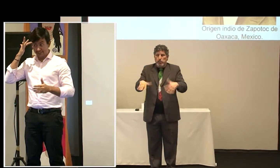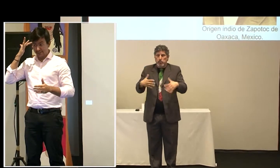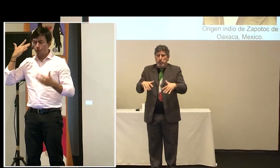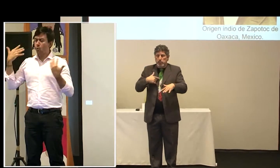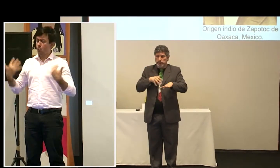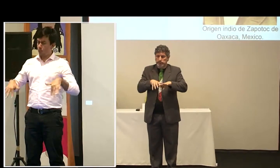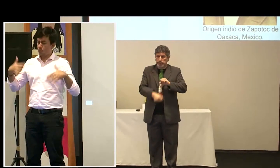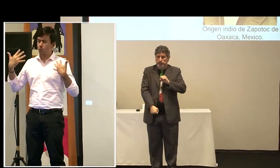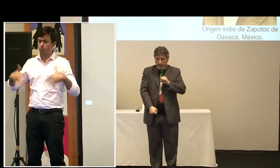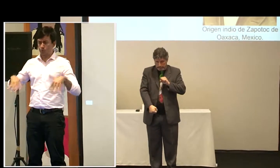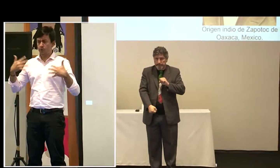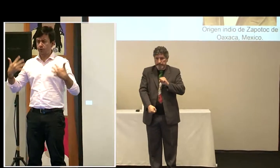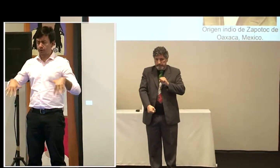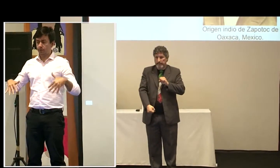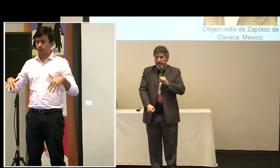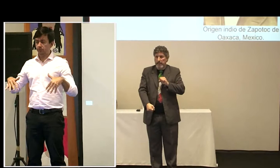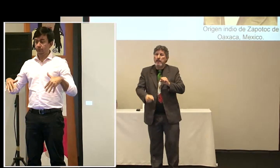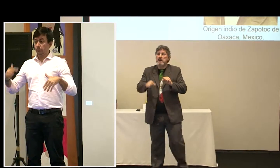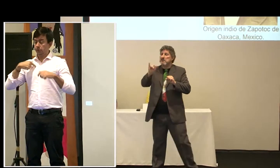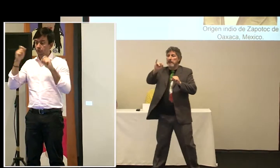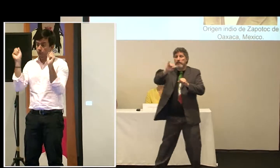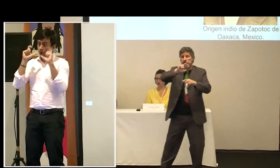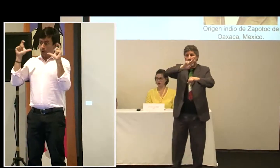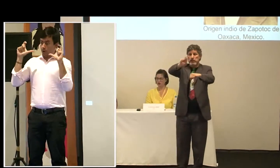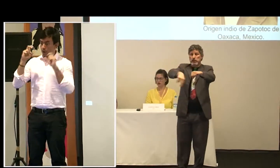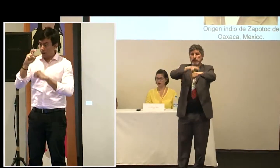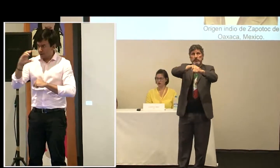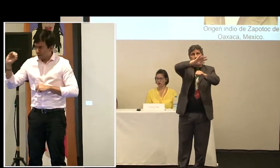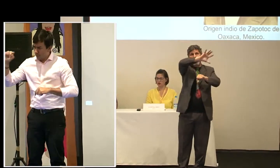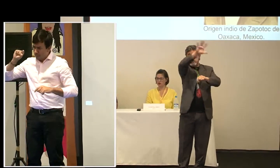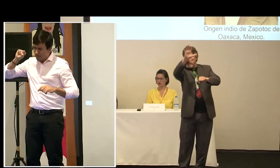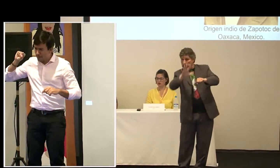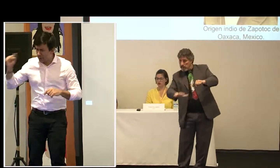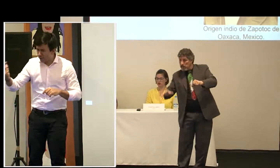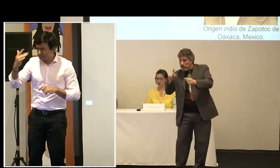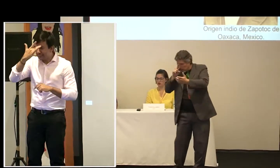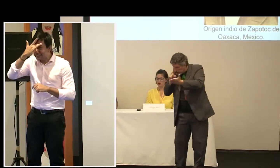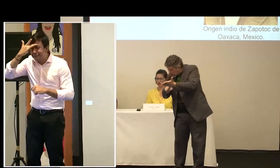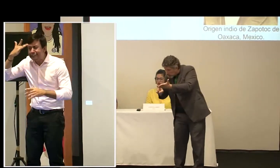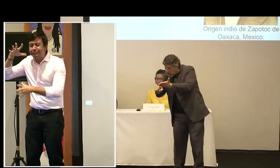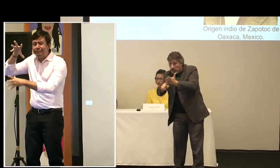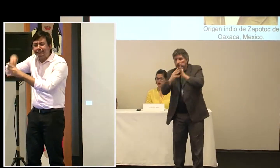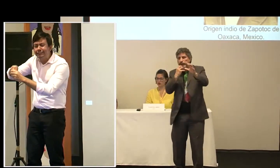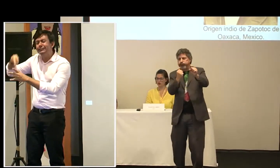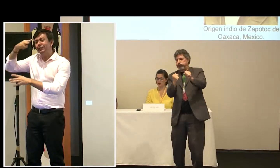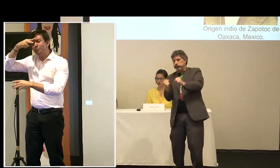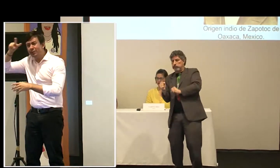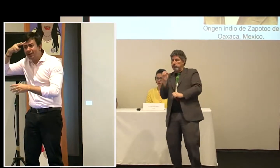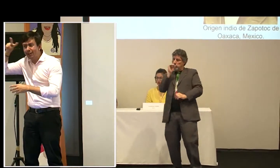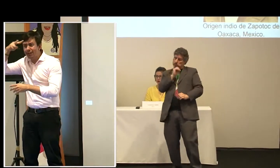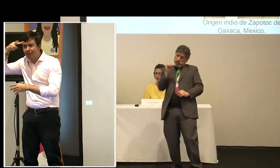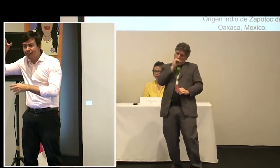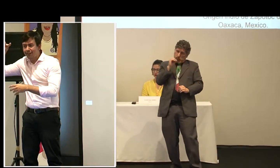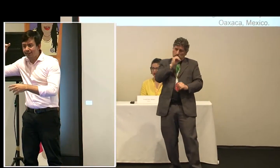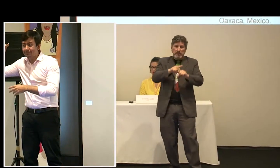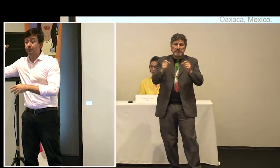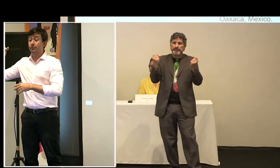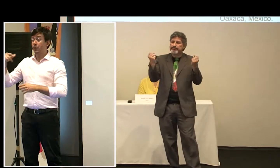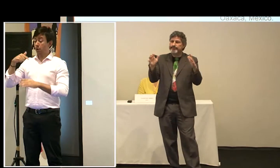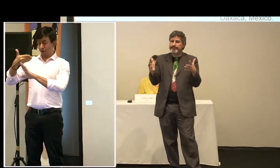nós temos cerca de 5.000 pessoas surdas. Nossa!